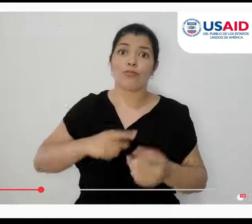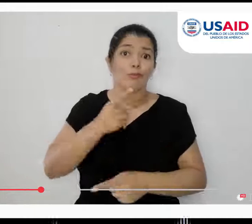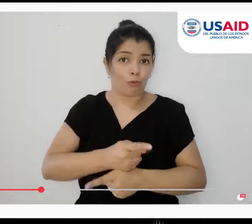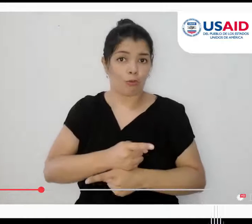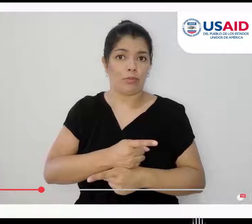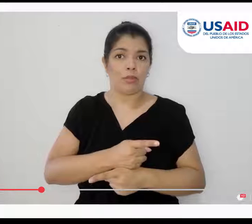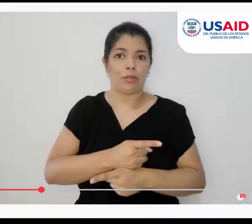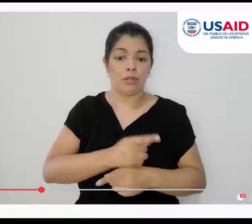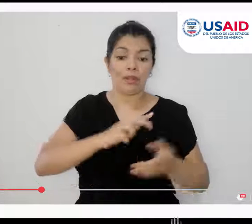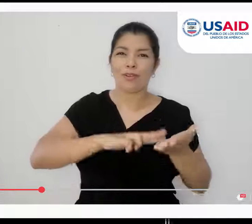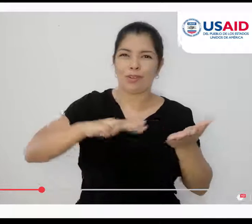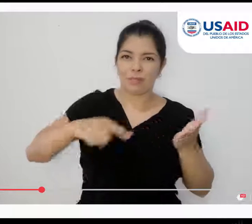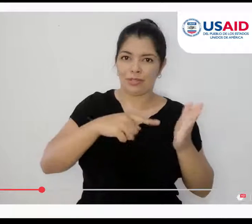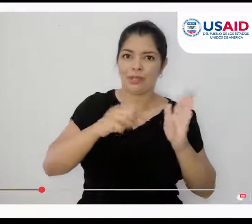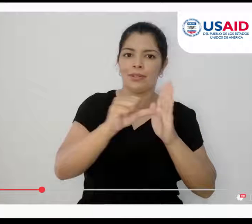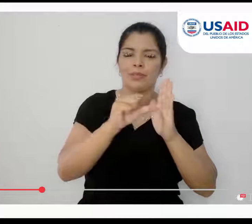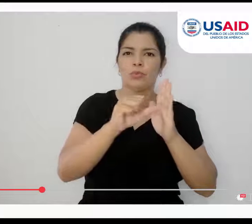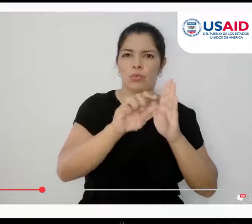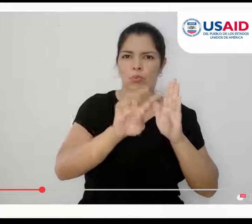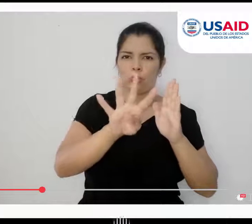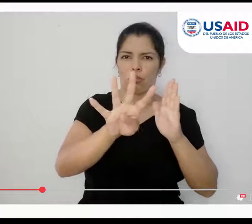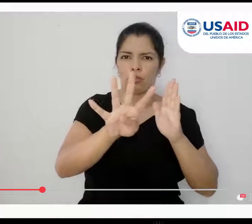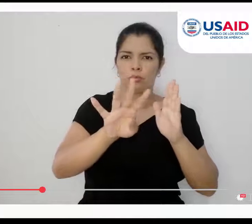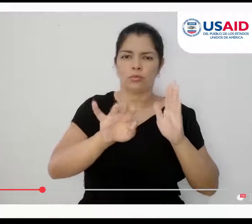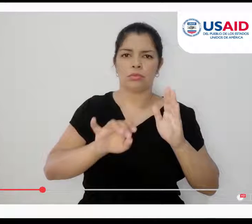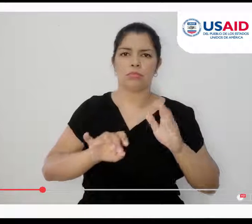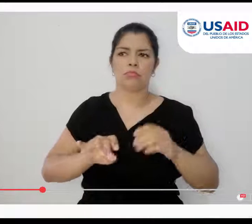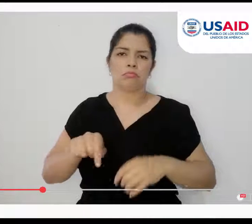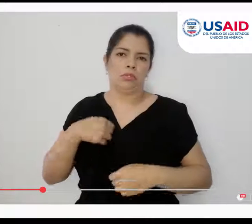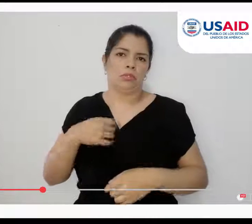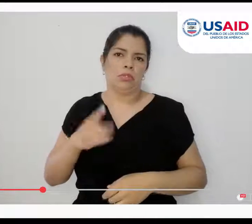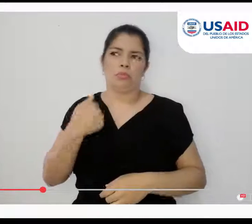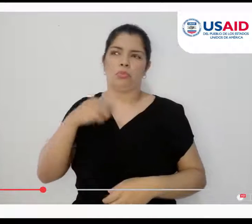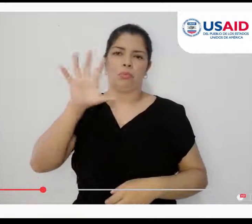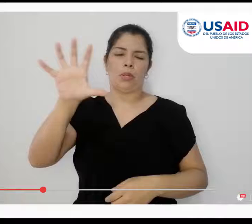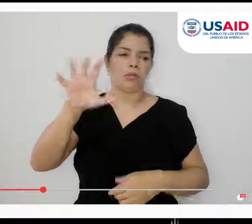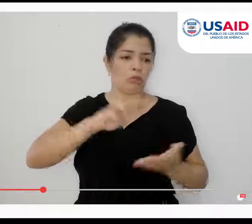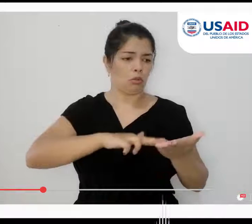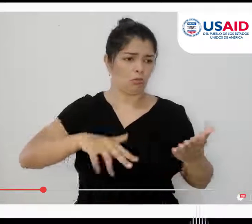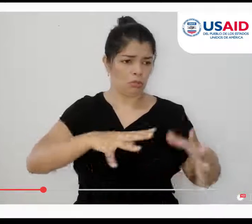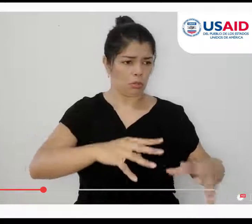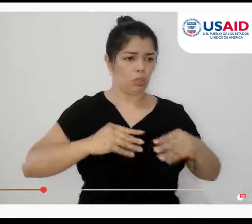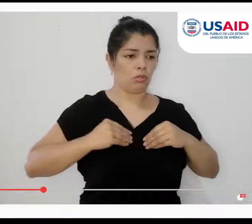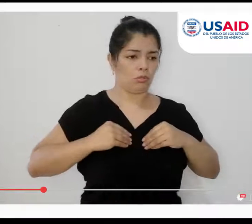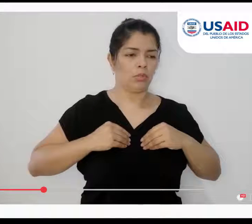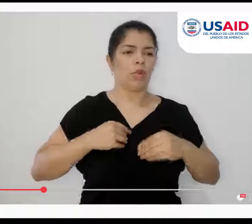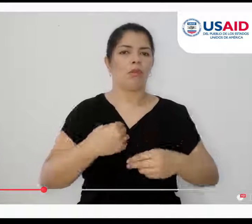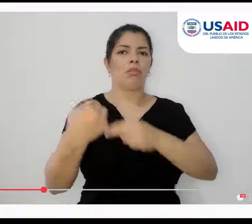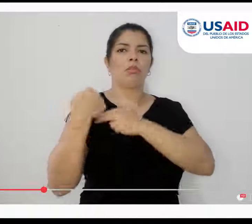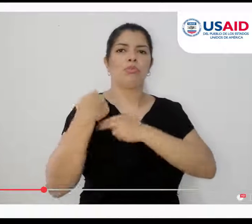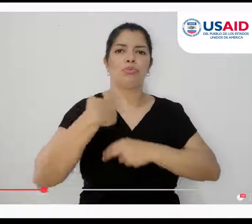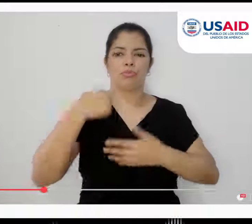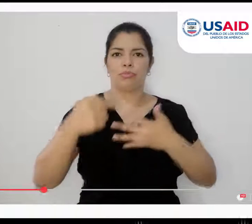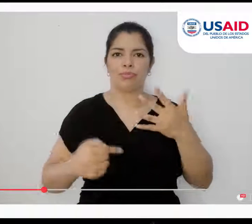su artículo 4, donde habla de las obligaciones generales de los países parte. Pero se debe generar también, se